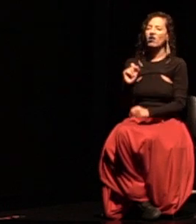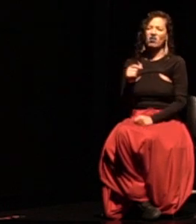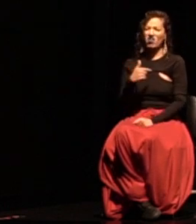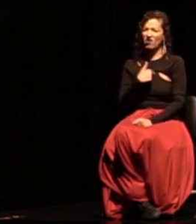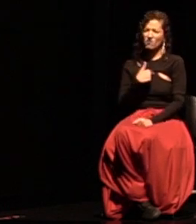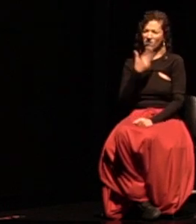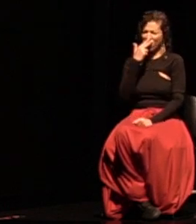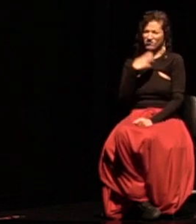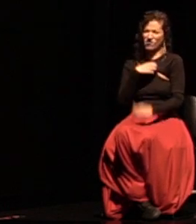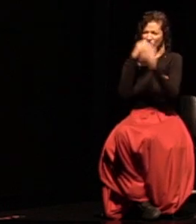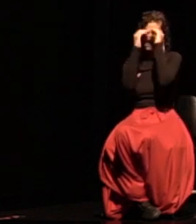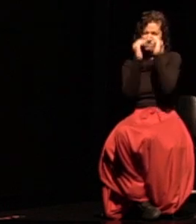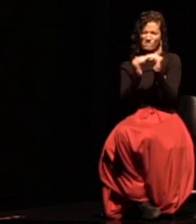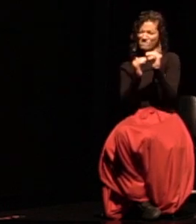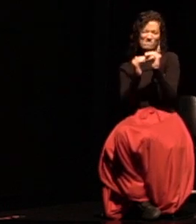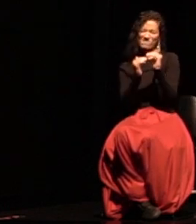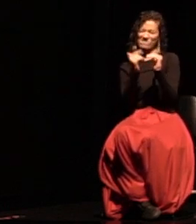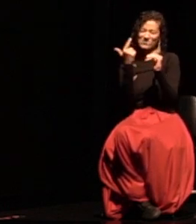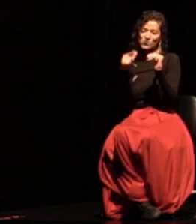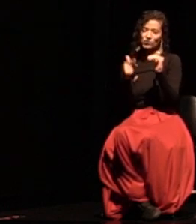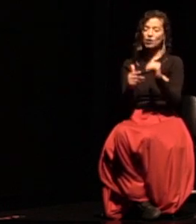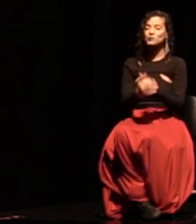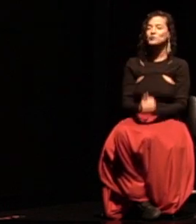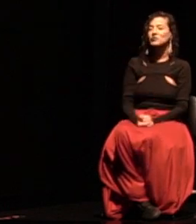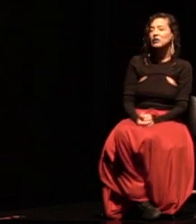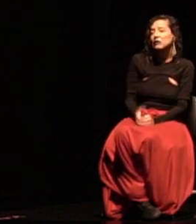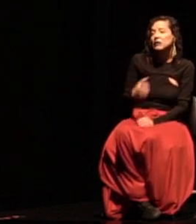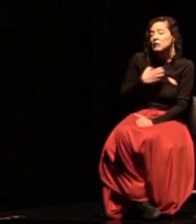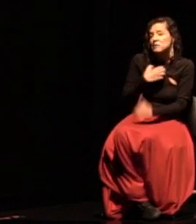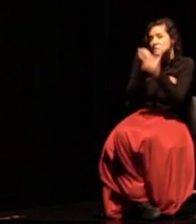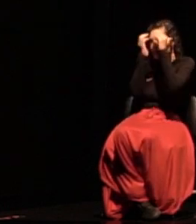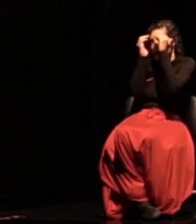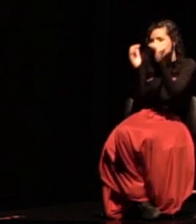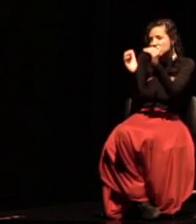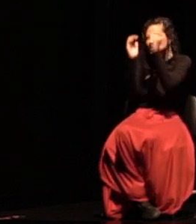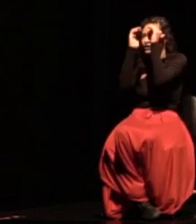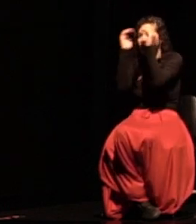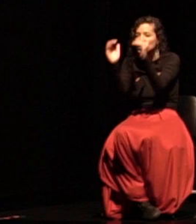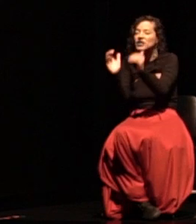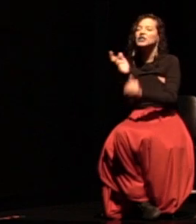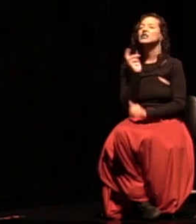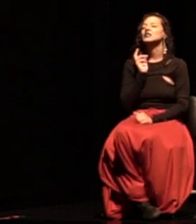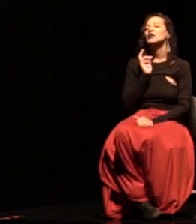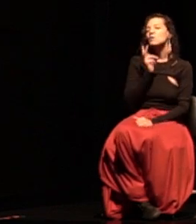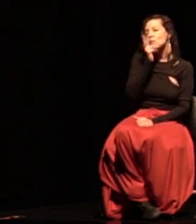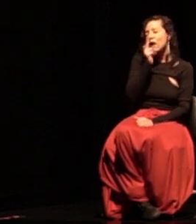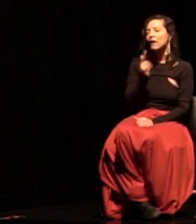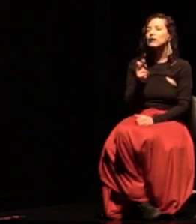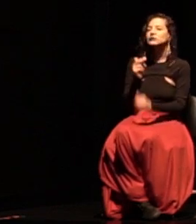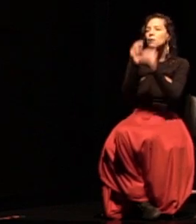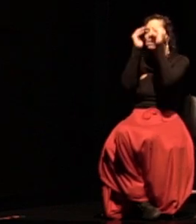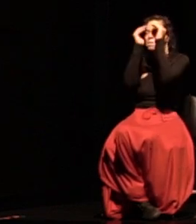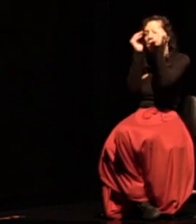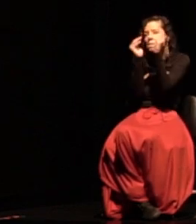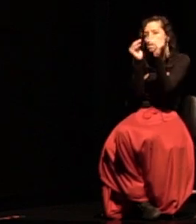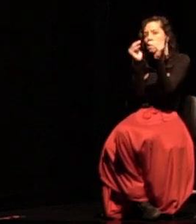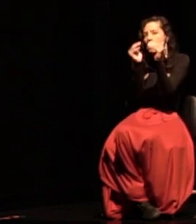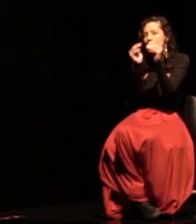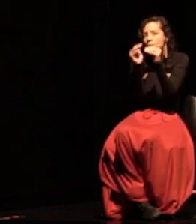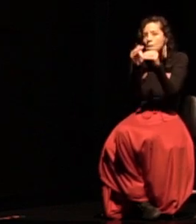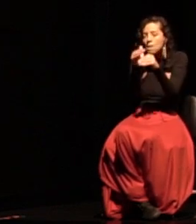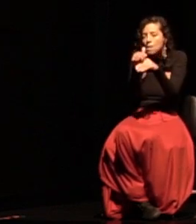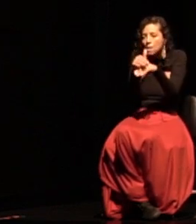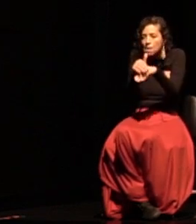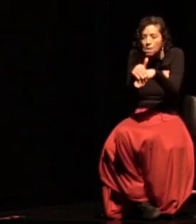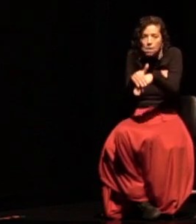desobediência. Porque com obediência a gente vai, sem perceber, se dobrando ao